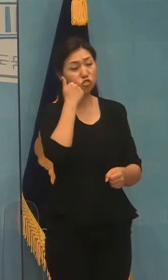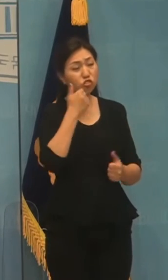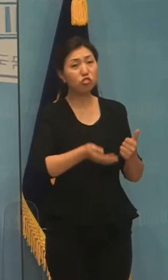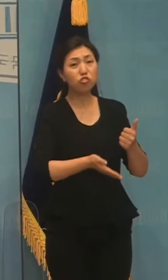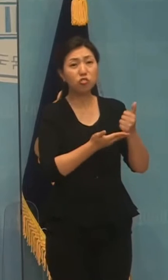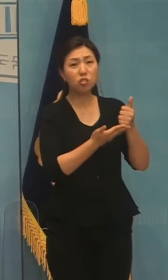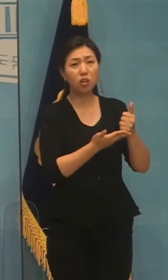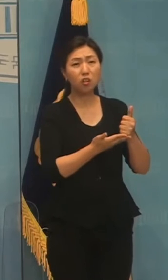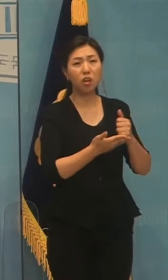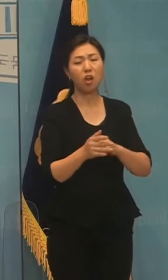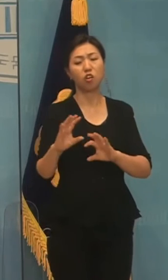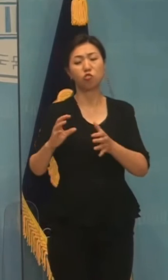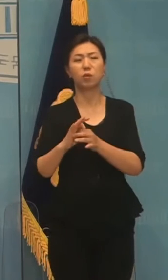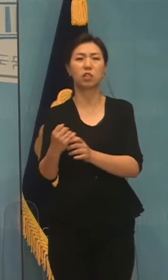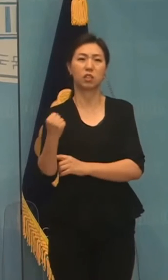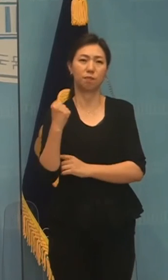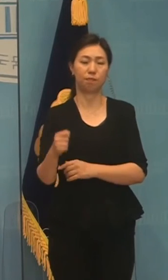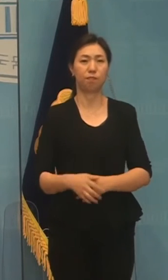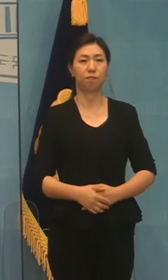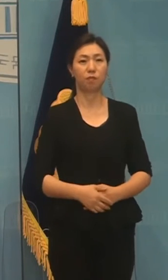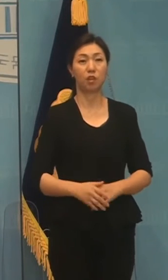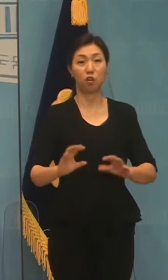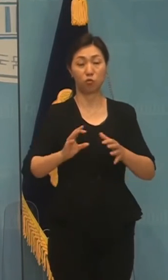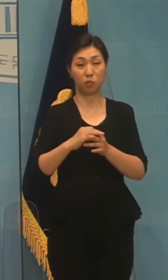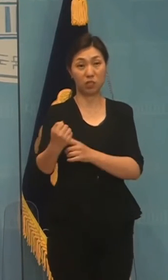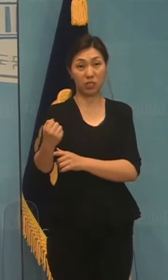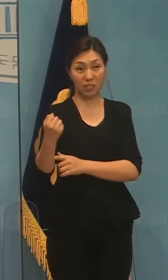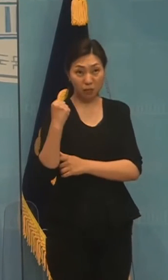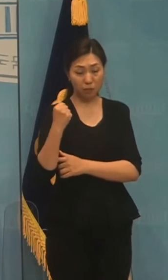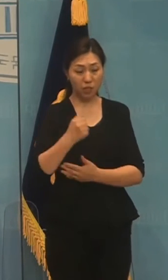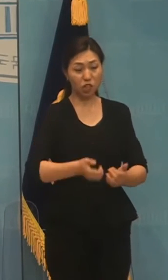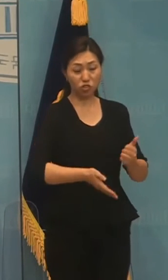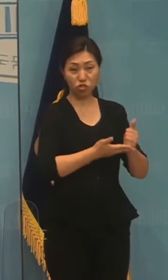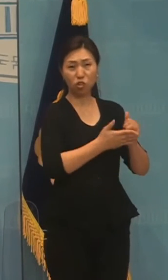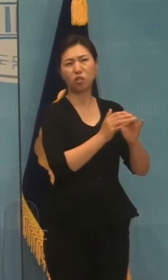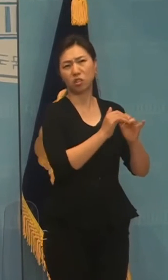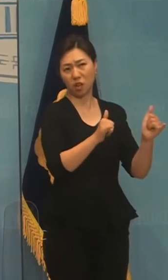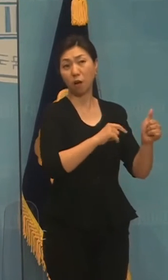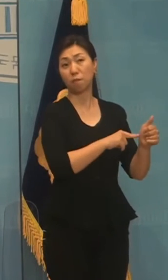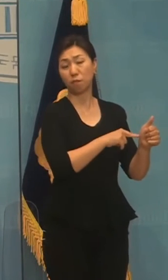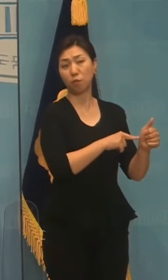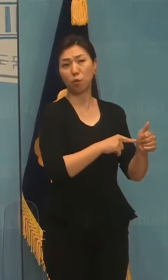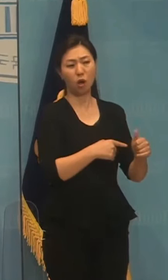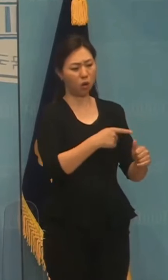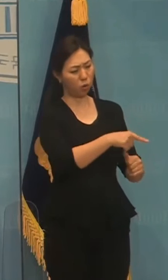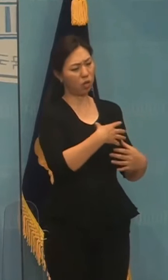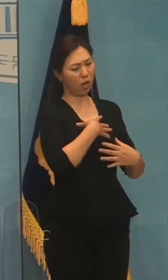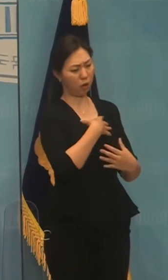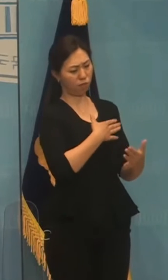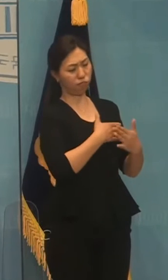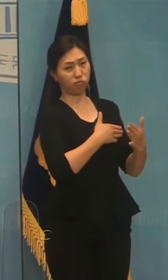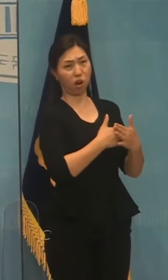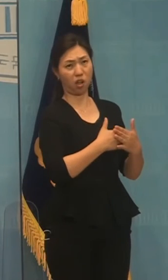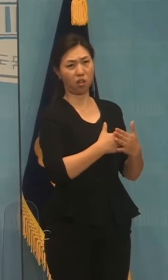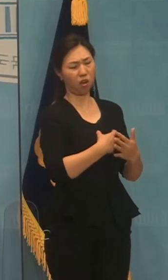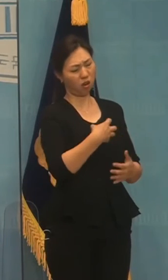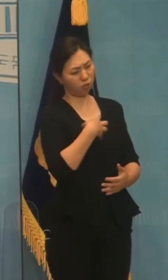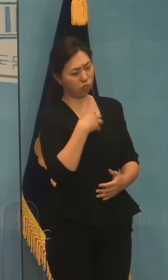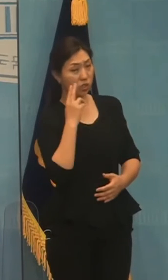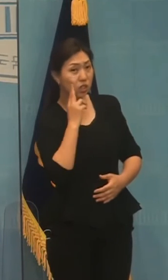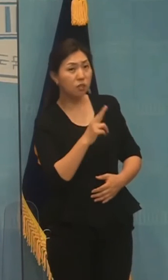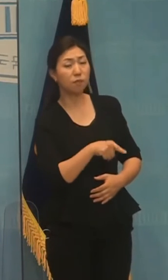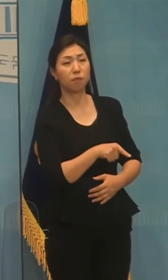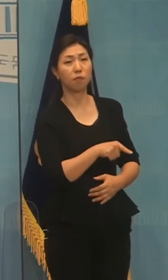안전위원입니다. 국민의힘이 추천한 원자로 안전위원조차 안전성 우려를 하는 그런 원전을 무조건